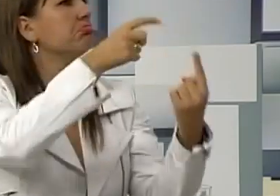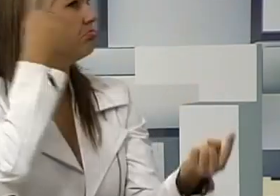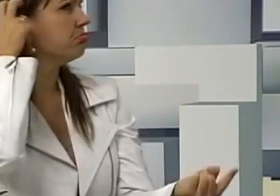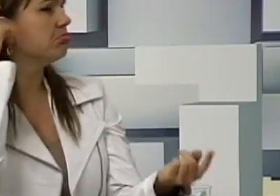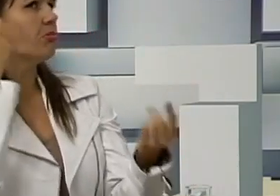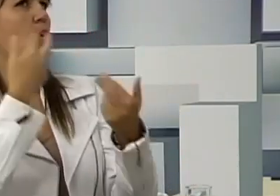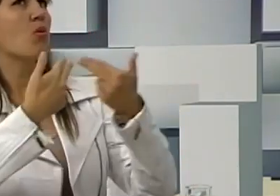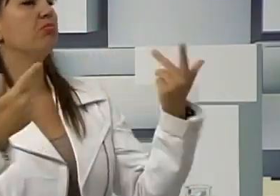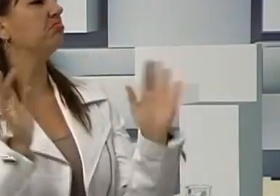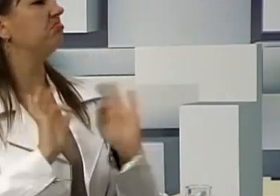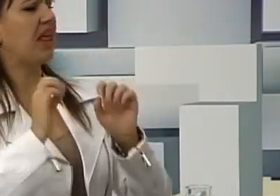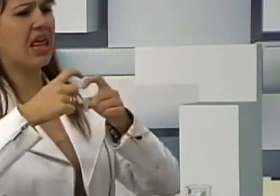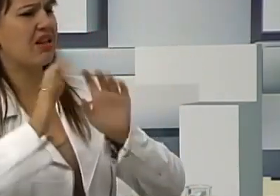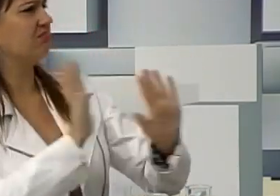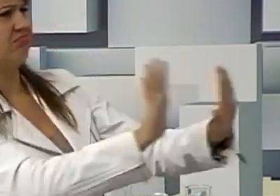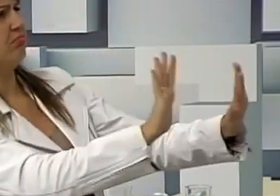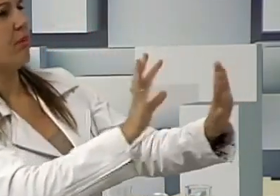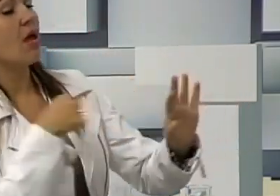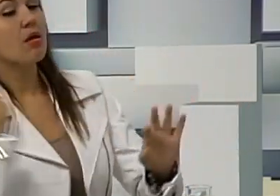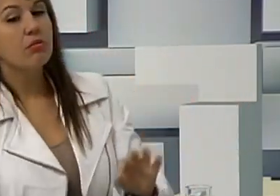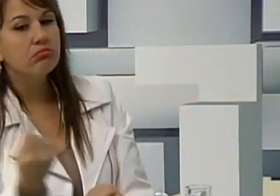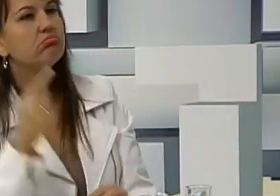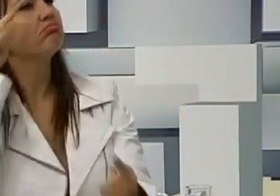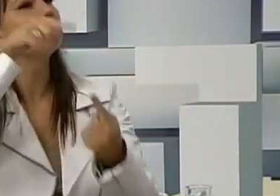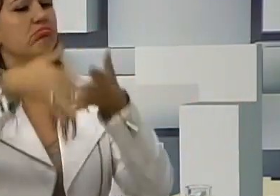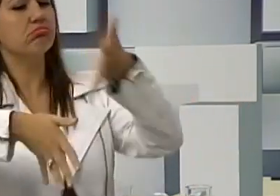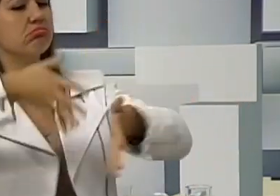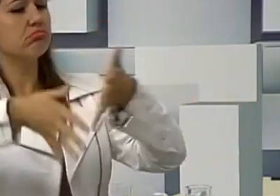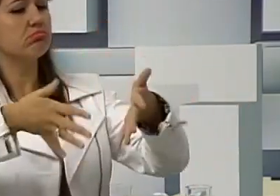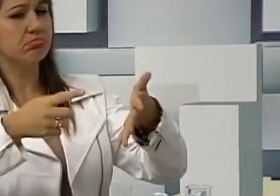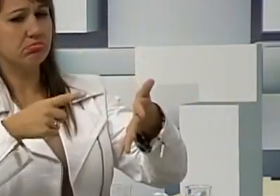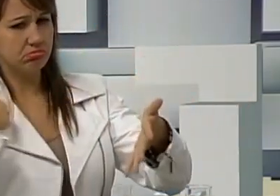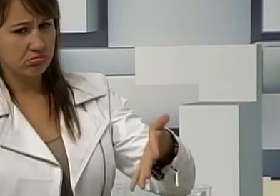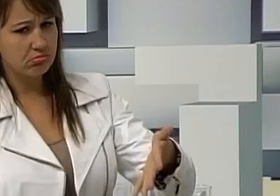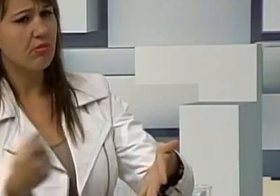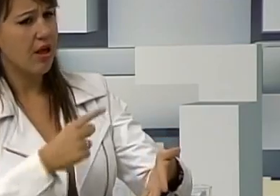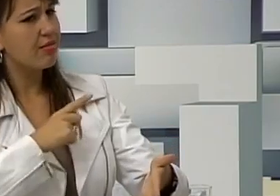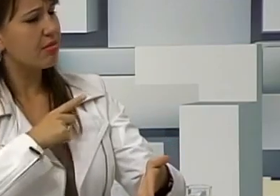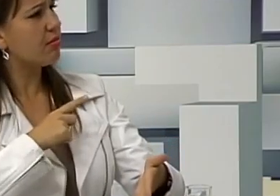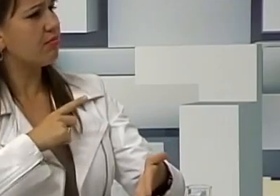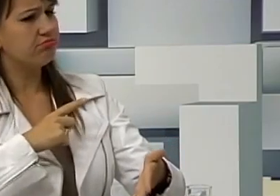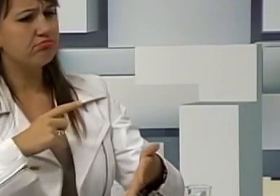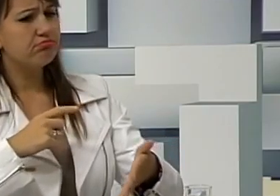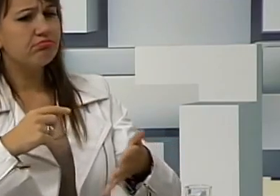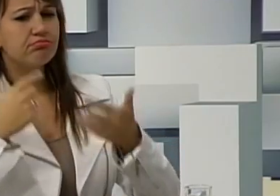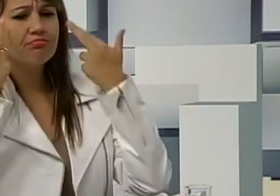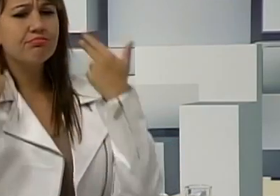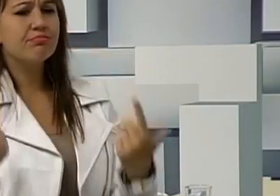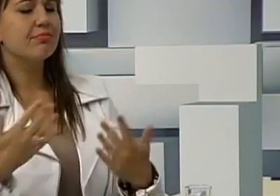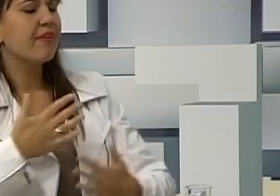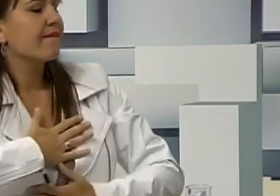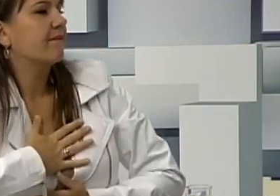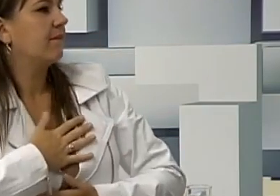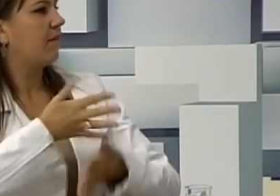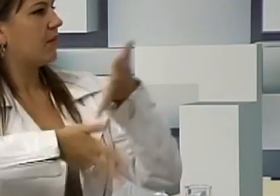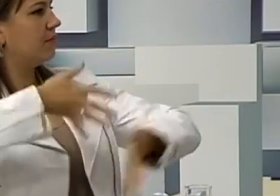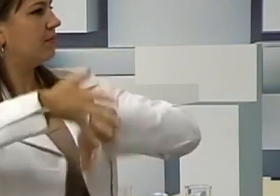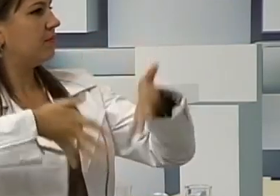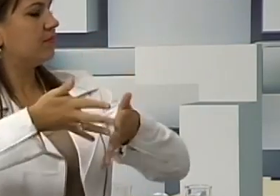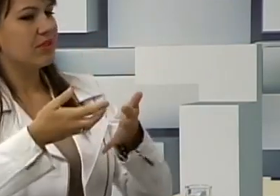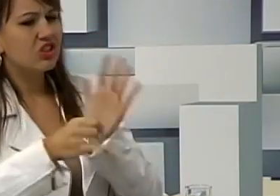movimentos surdos, porque os surdos que fazem, que estão nos movimentos, não entendem que há